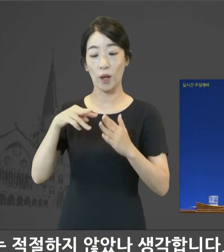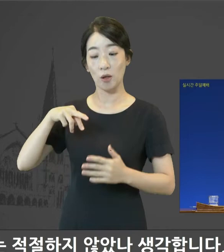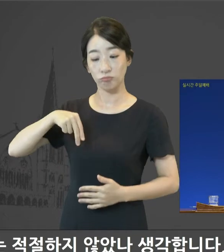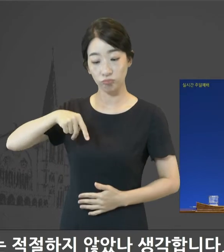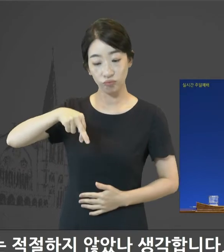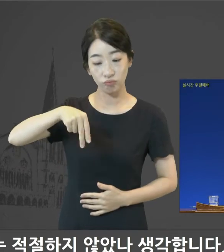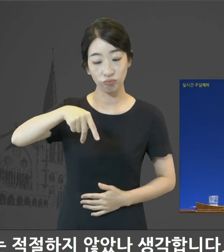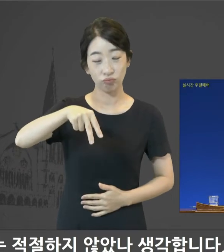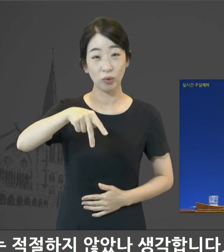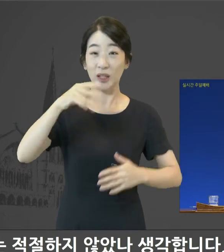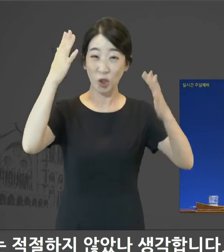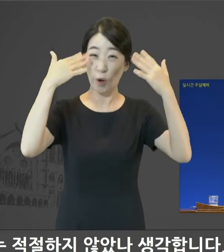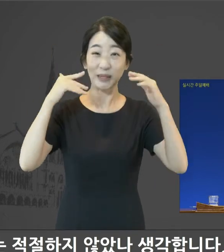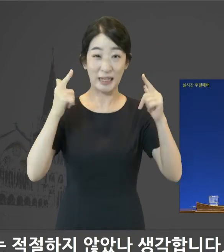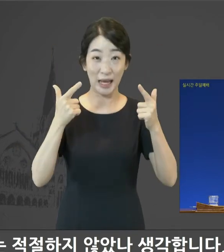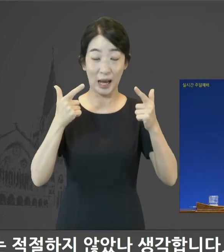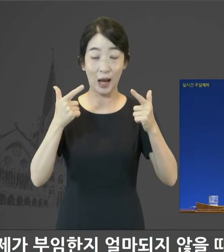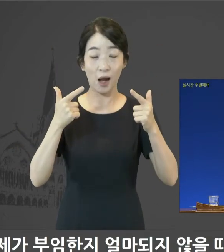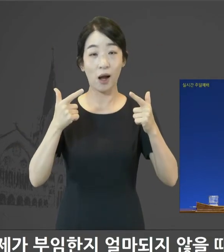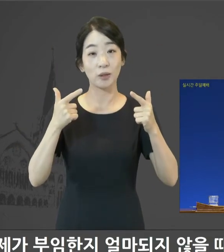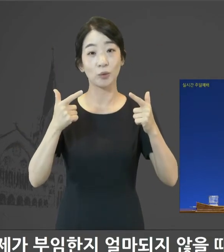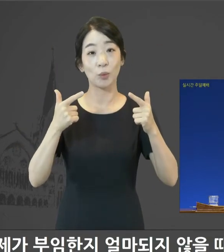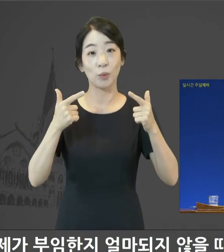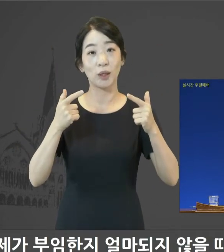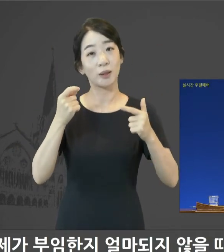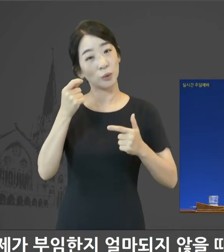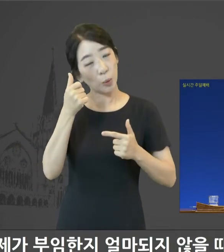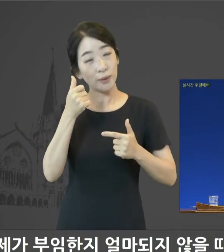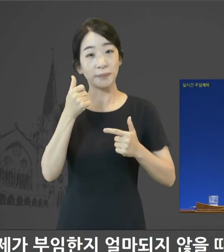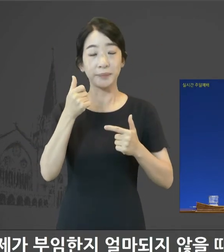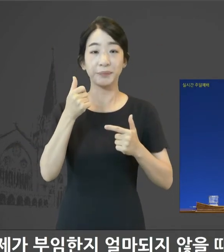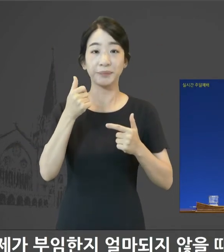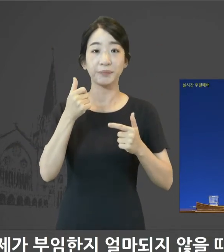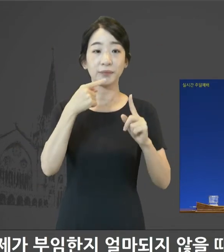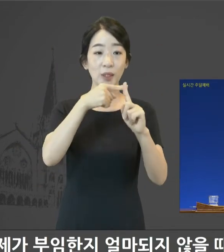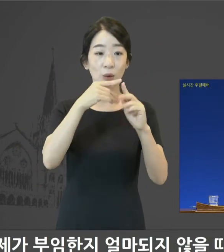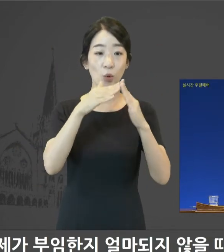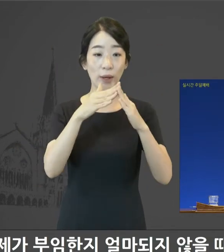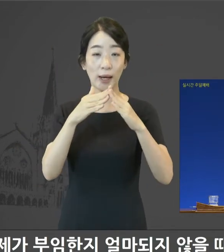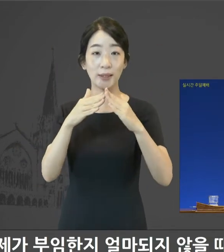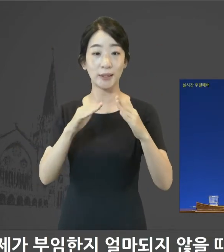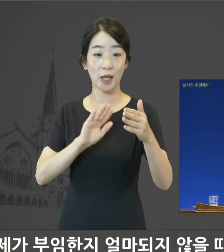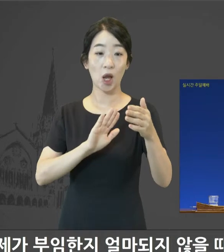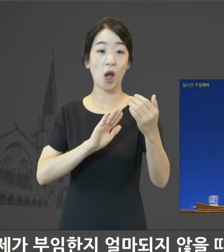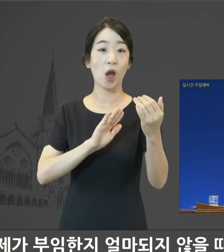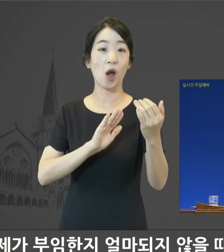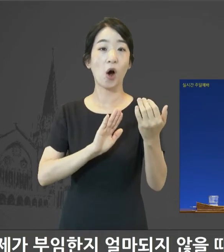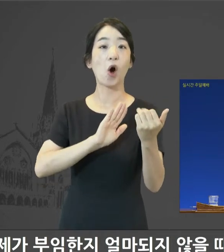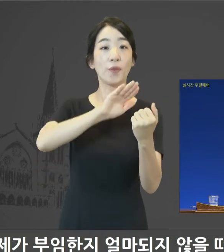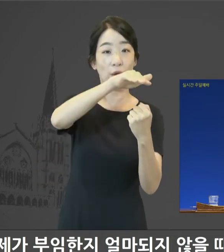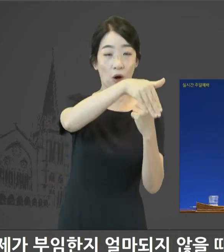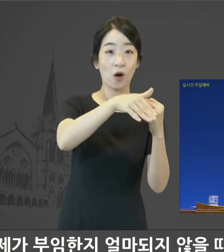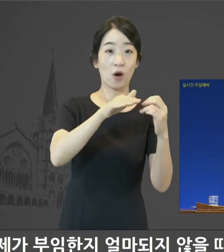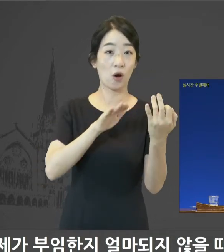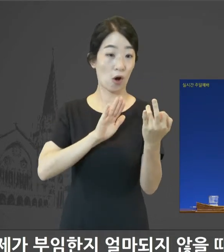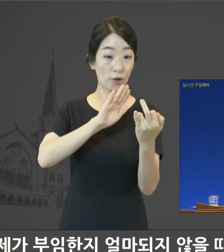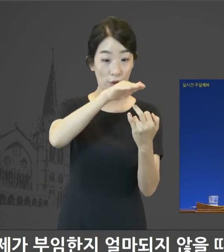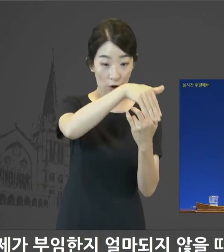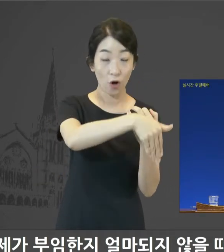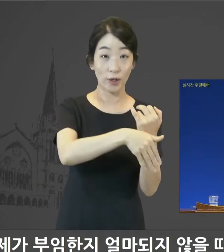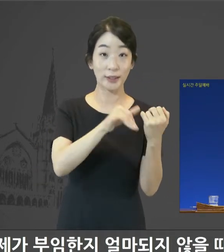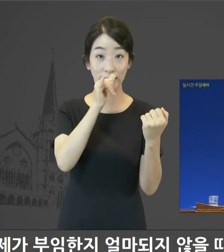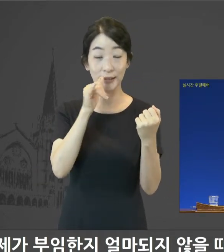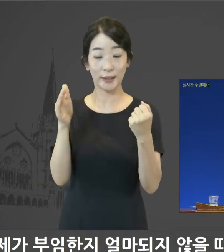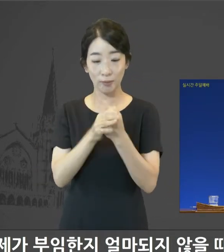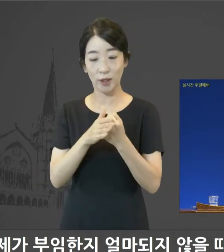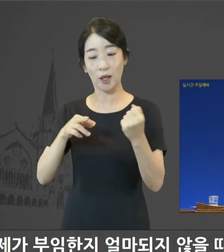더운 날씨는 아니었습니다. 하지만 제법 이 교회가 가파른 이 부분을 걸어 올라와야 되기 때문에